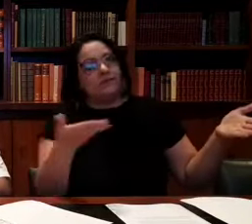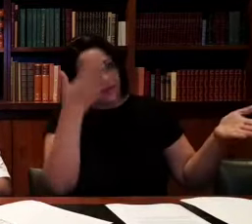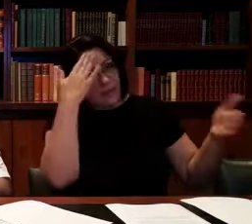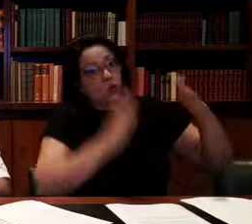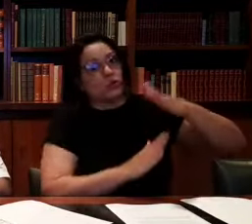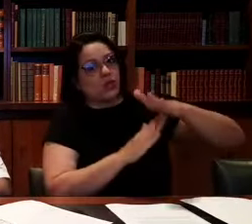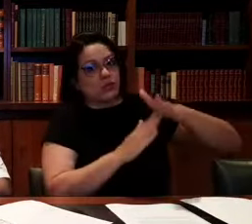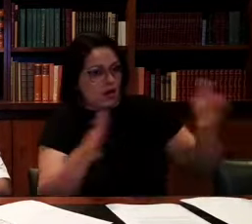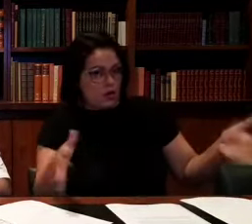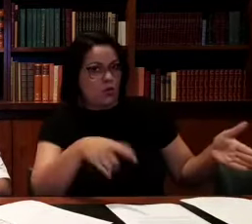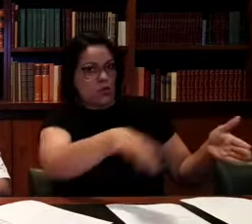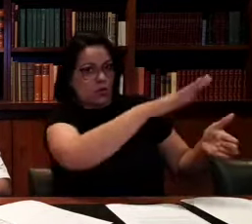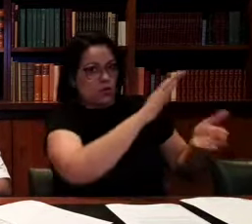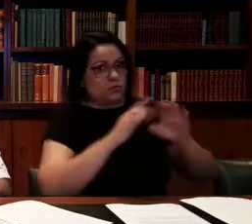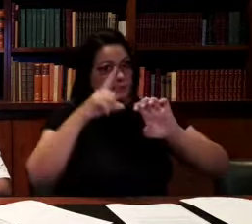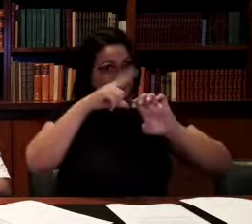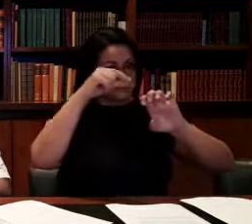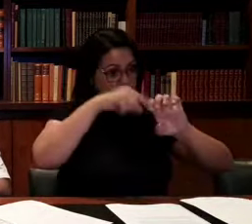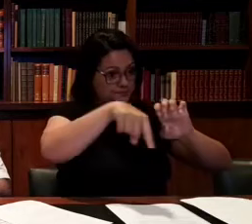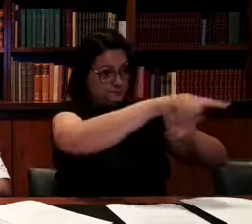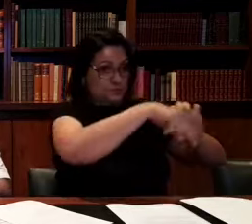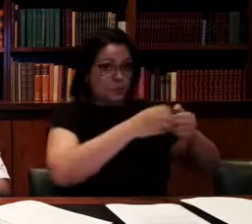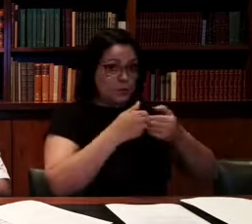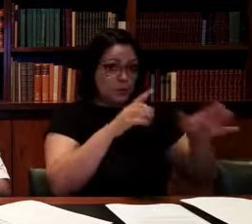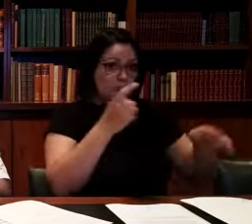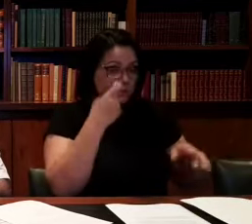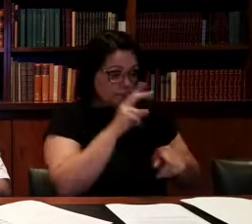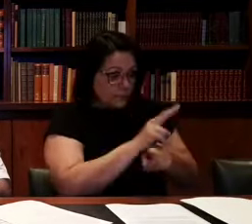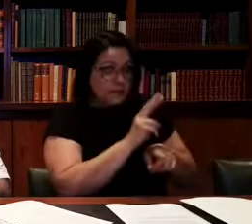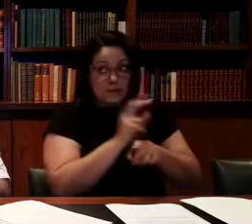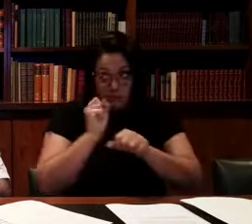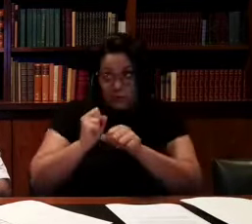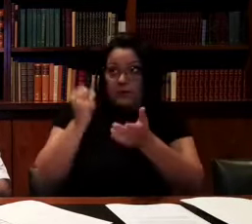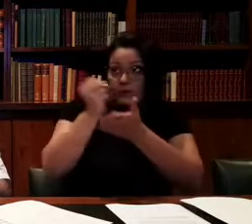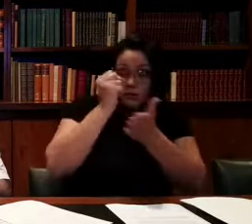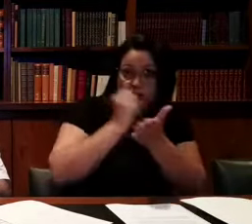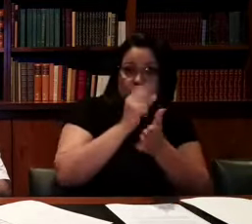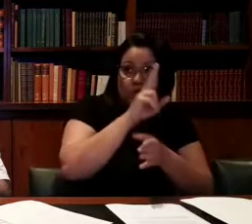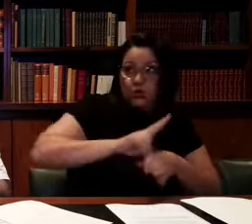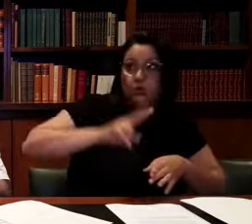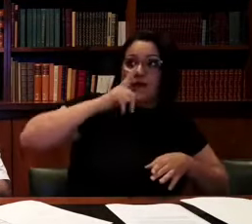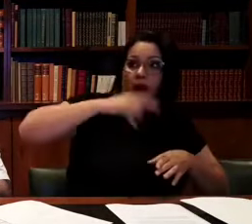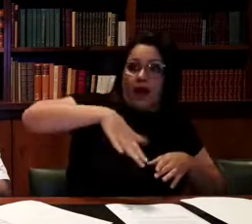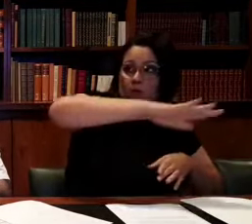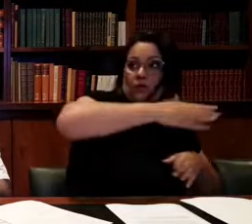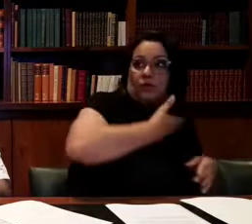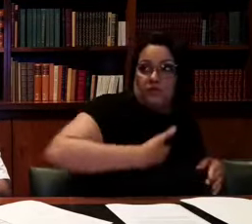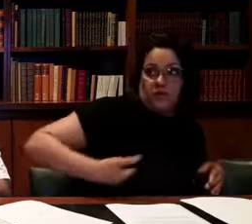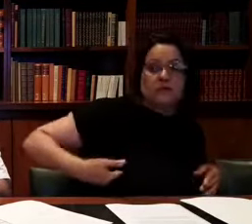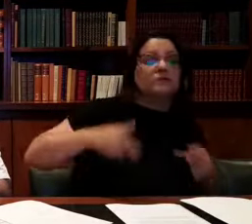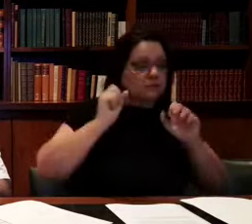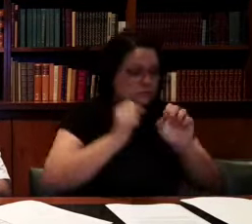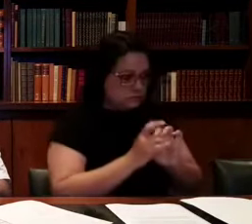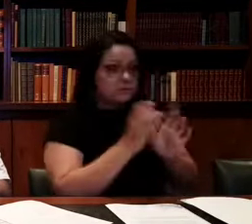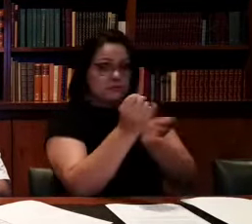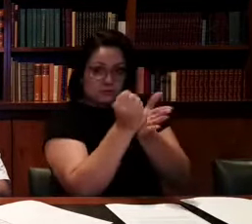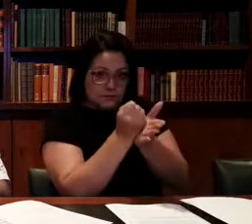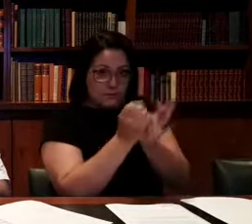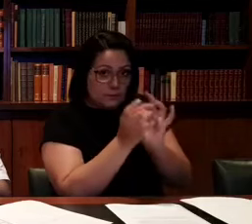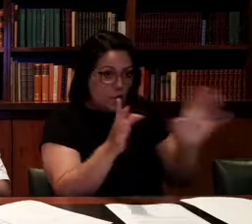Total os empreendedores começam com pequenas Produções e isso vai crescendo e vai amadurecendo mas o